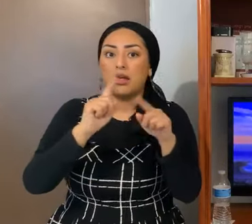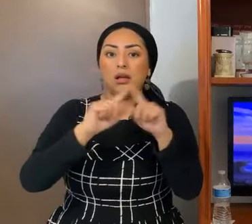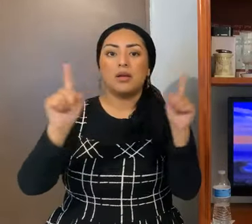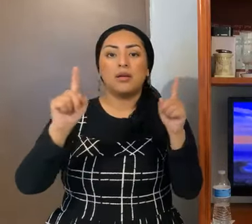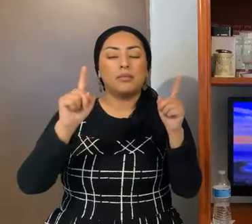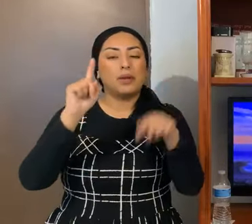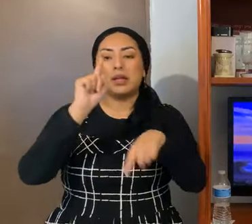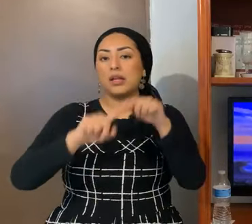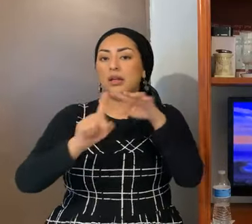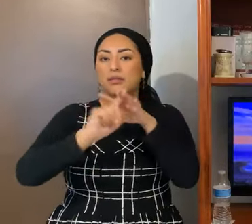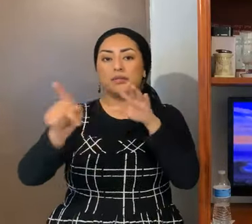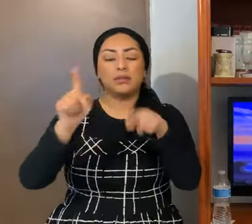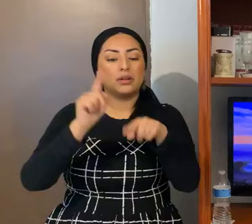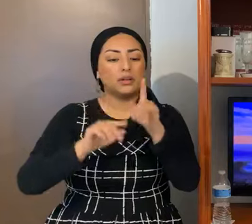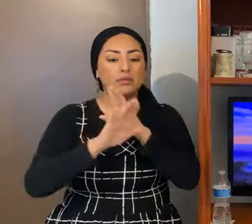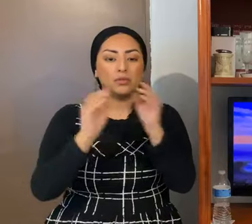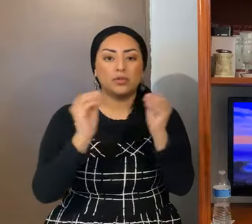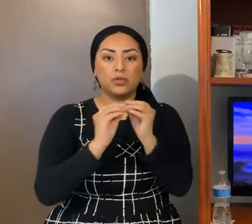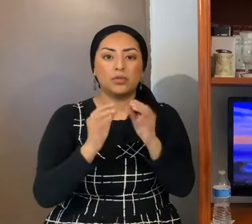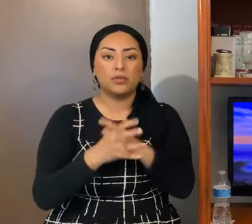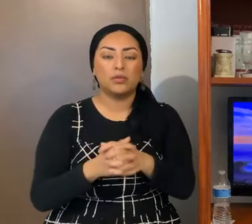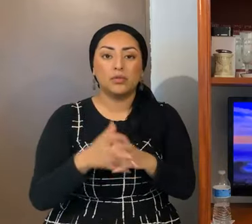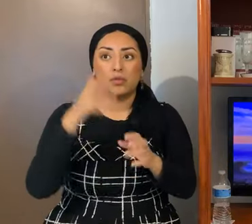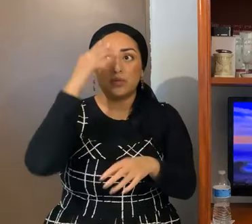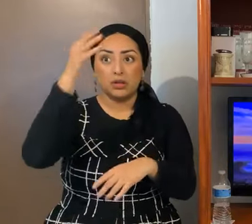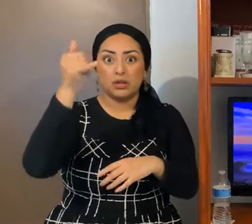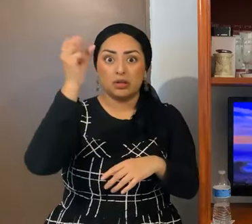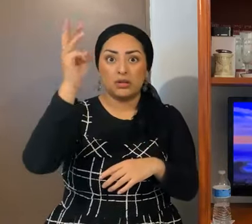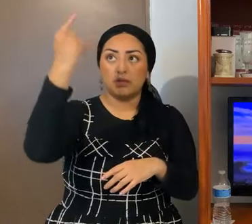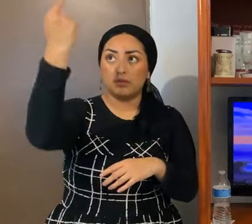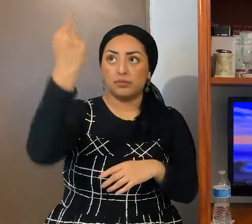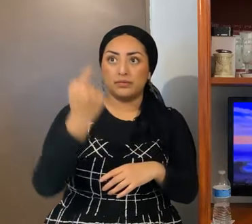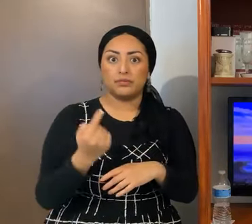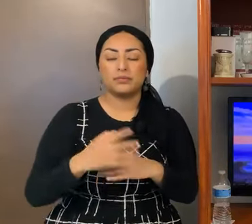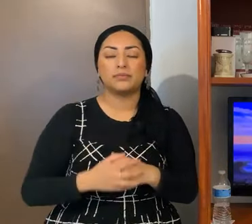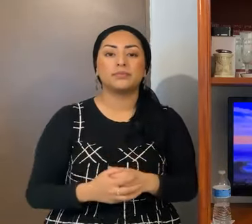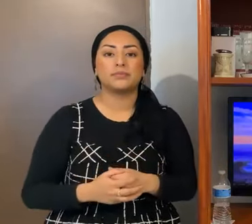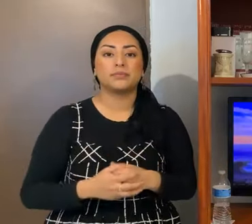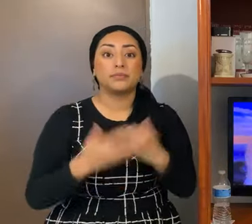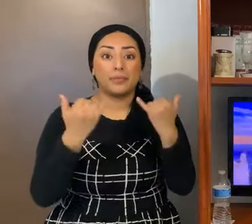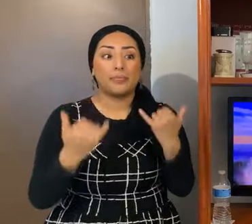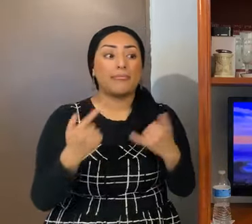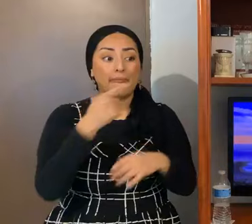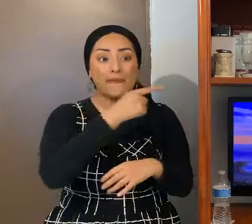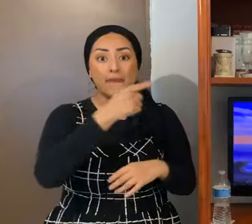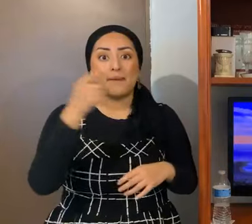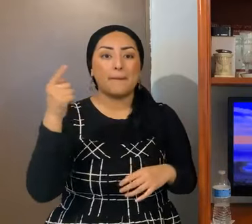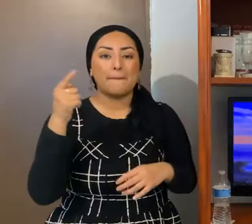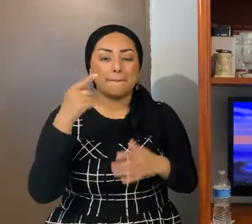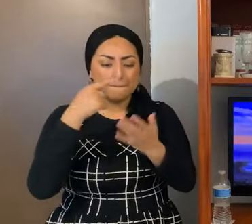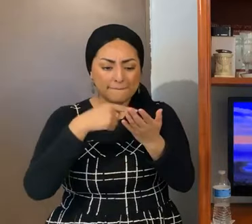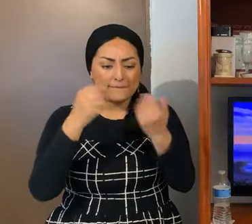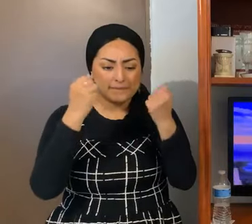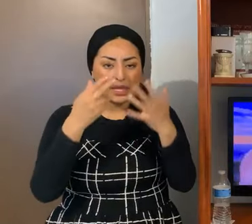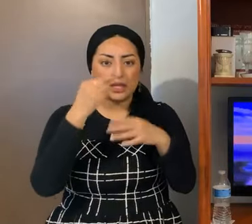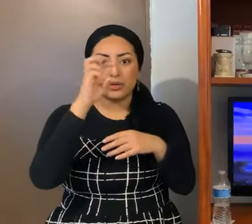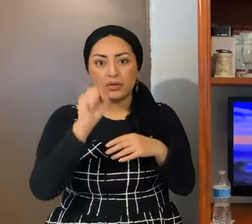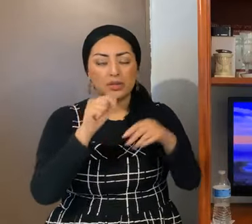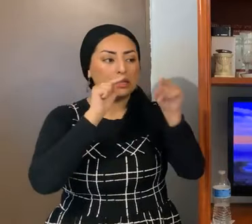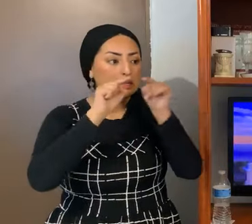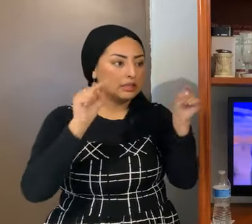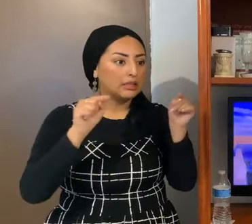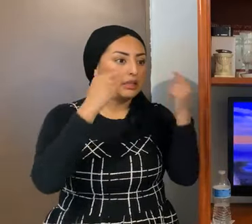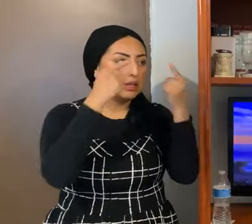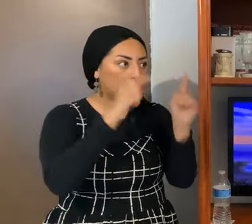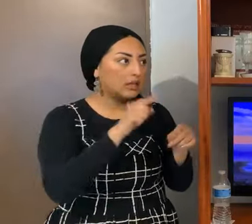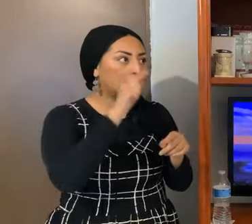ya no hay nada más que hacer. Ahora hay quienes se están enfriando, viendo tantas noticias, que si esto, que